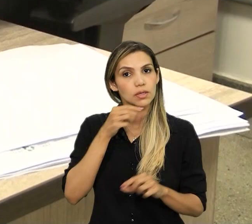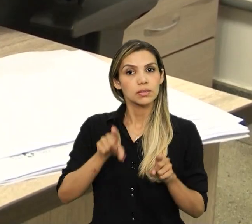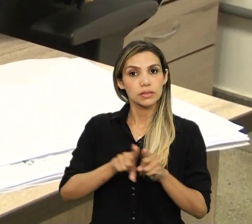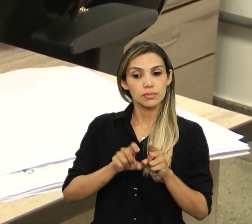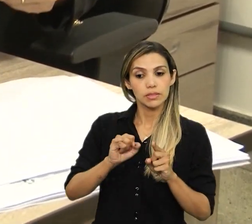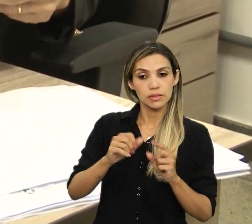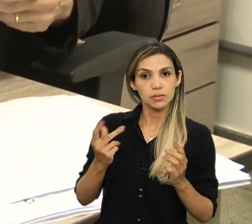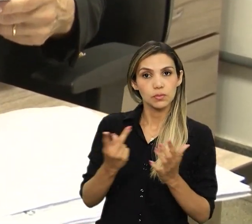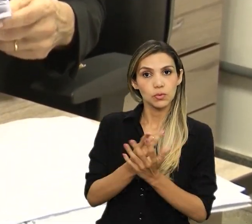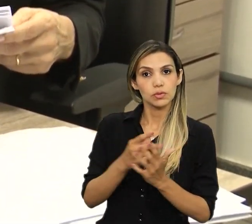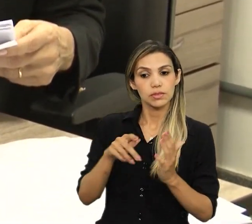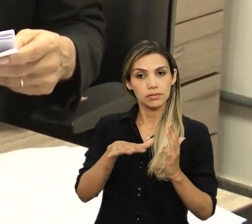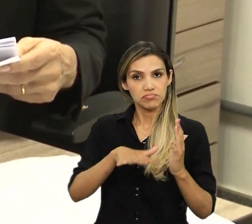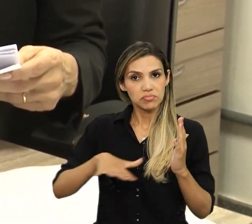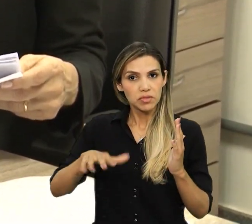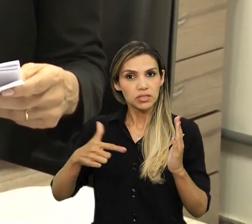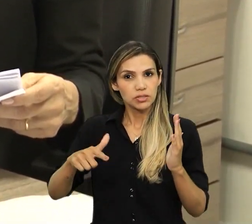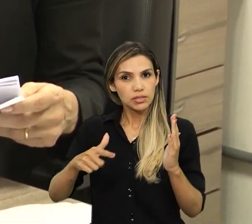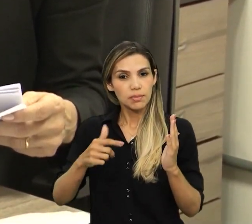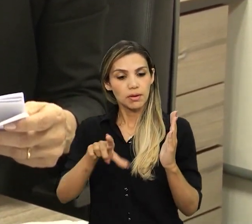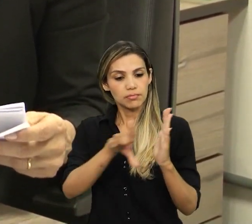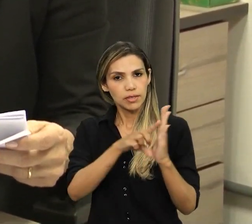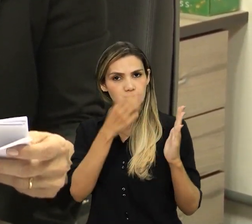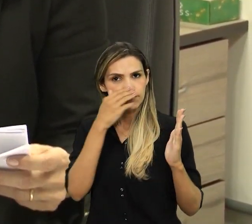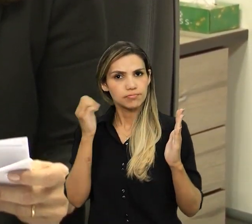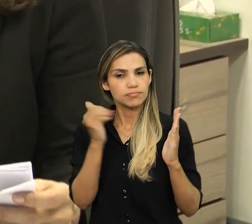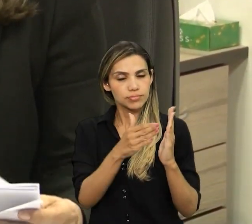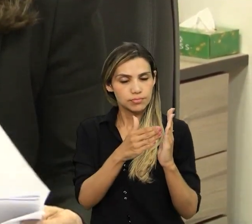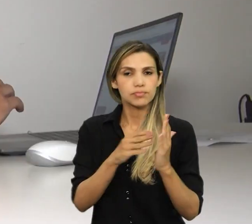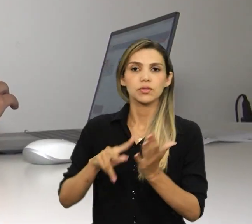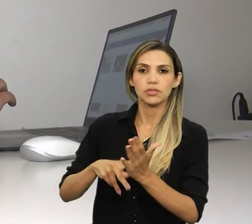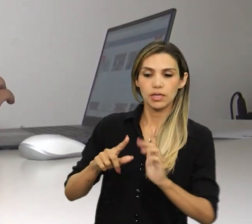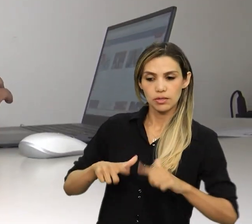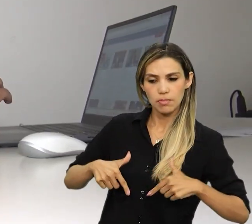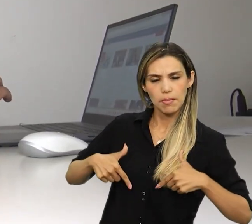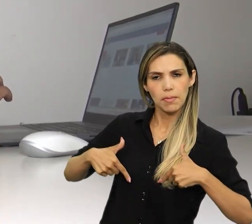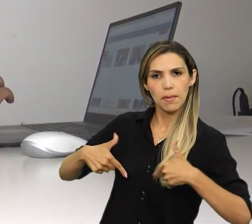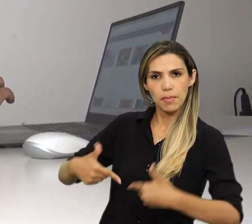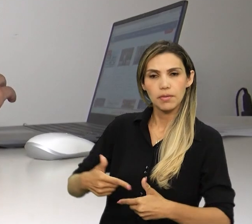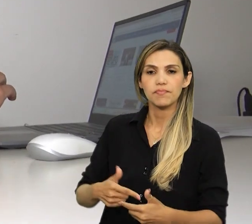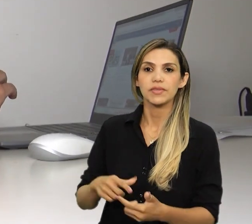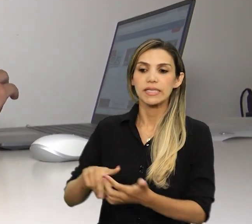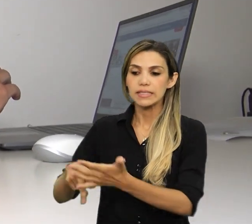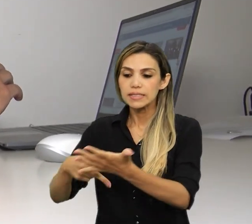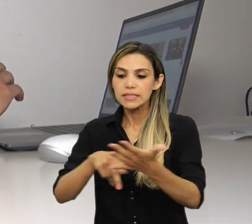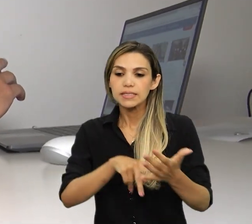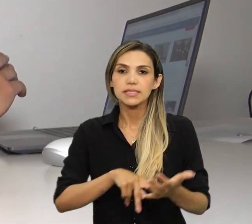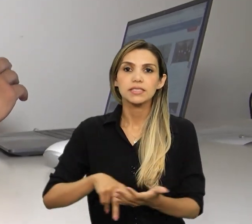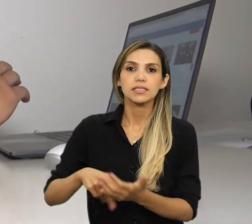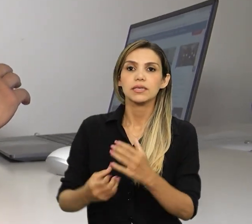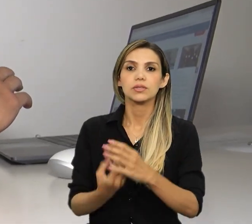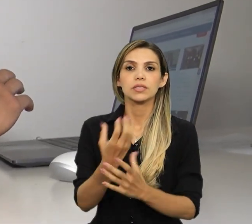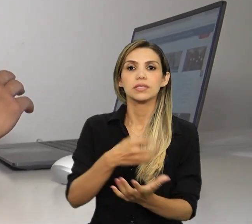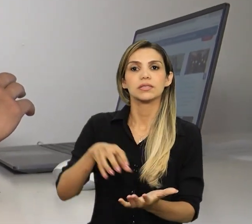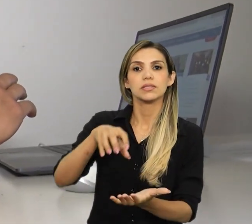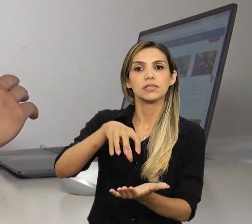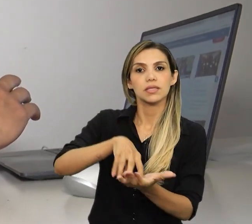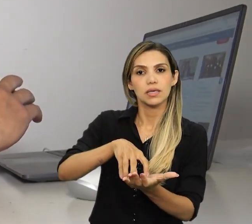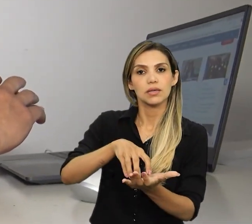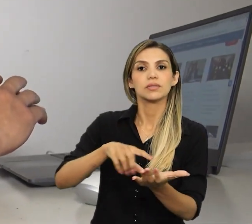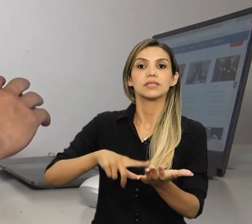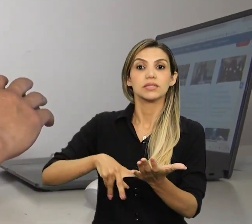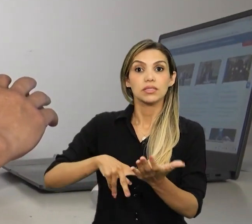contra práticas irregulares e desrespeito às leis trabalhistas. A reunião de diferentes sindicatos forma uma central